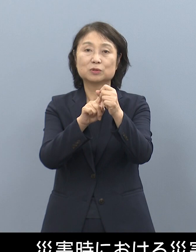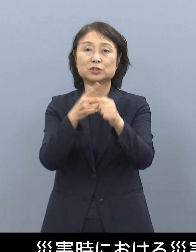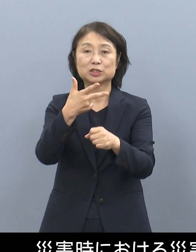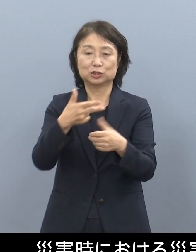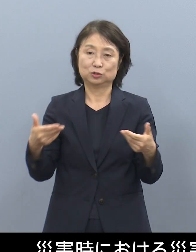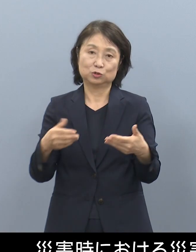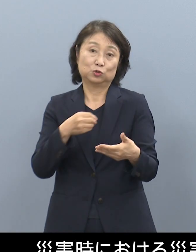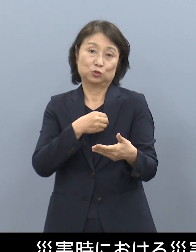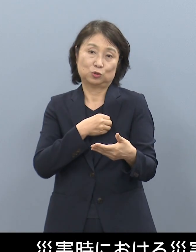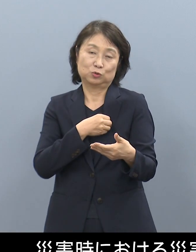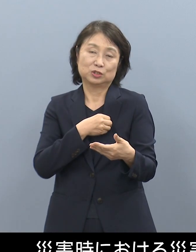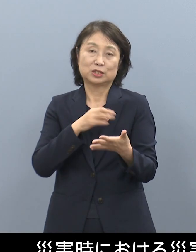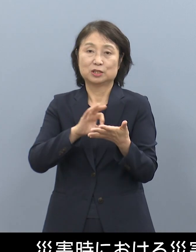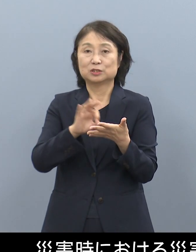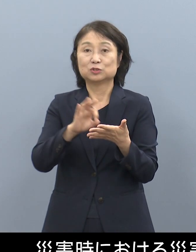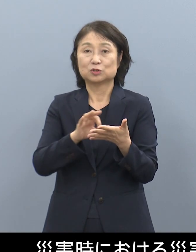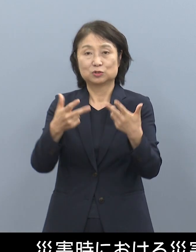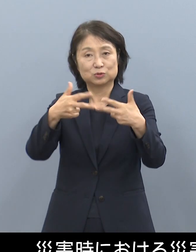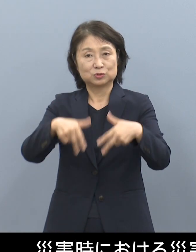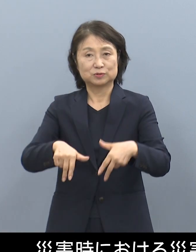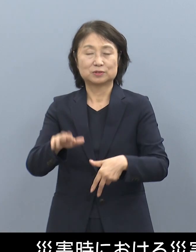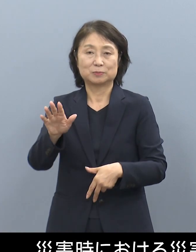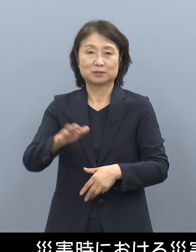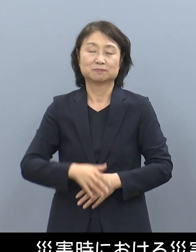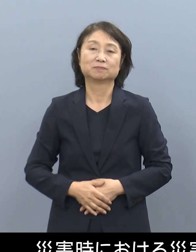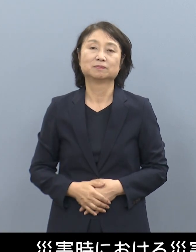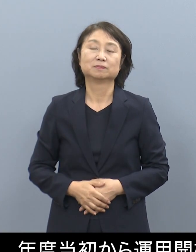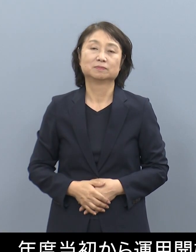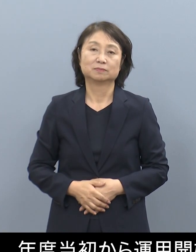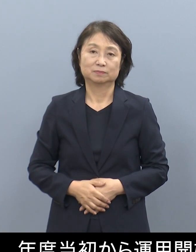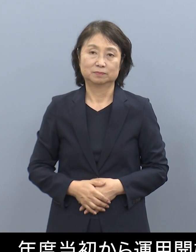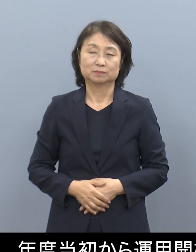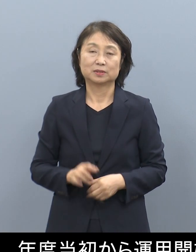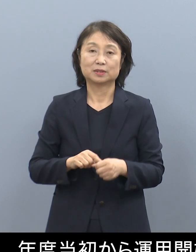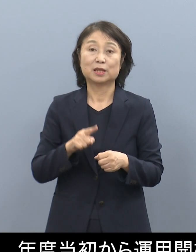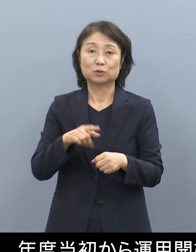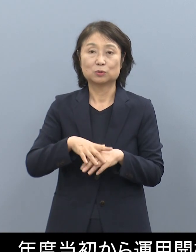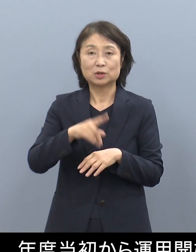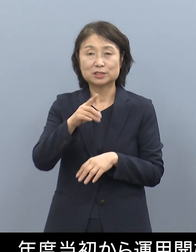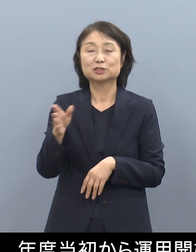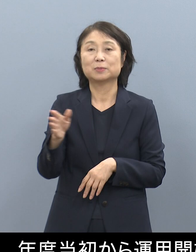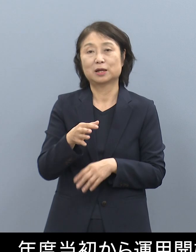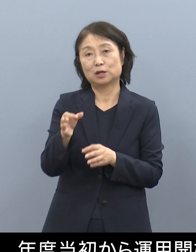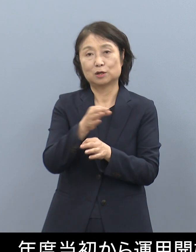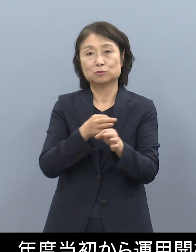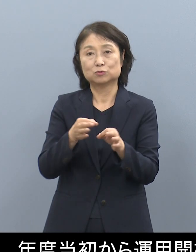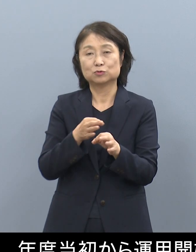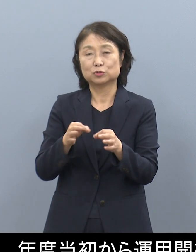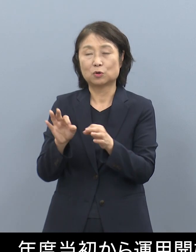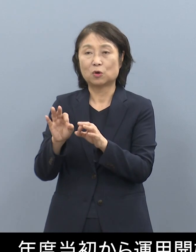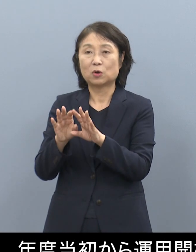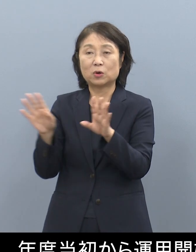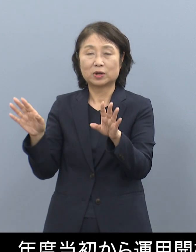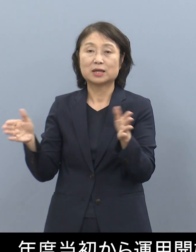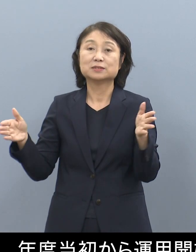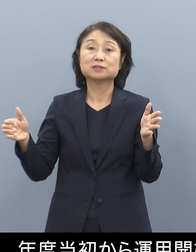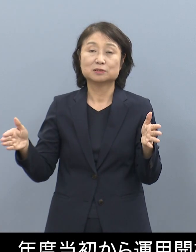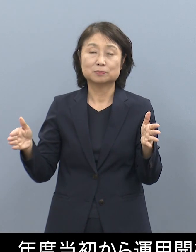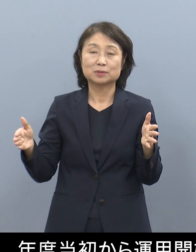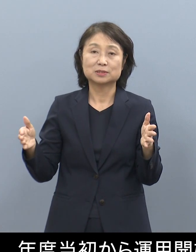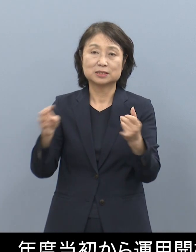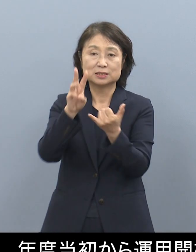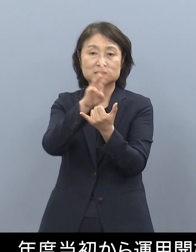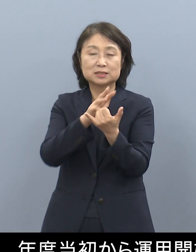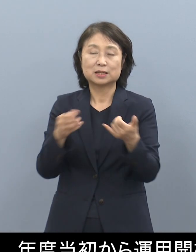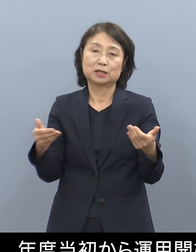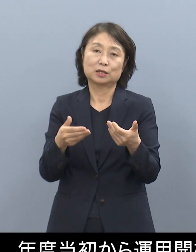職員が使用するシステムでございます。年度当初から運用開始までに災害業務に従事